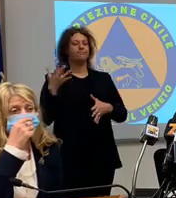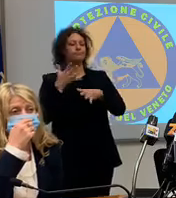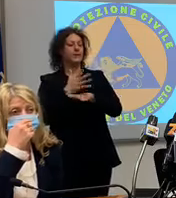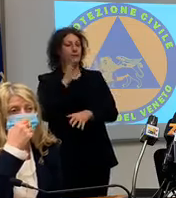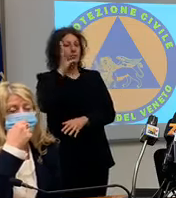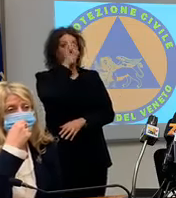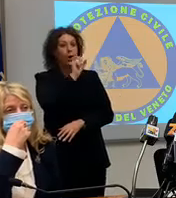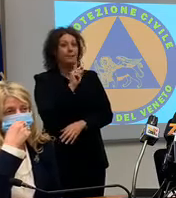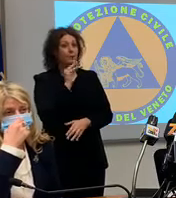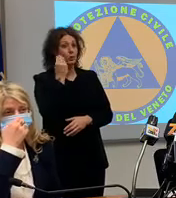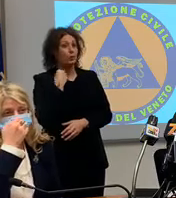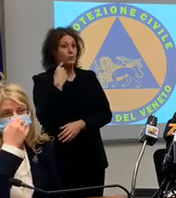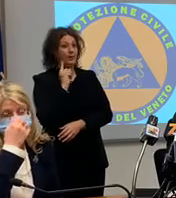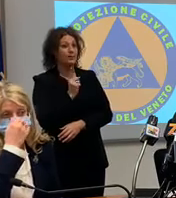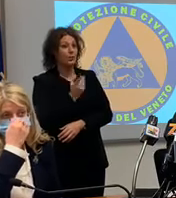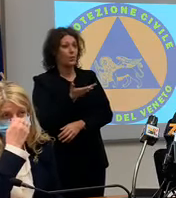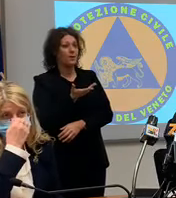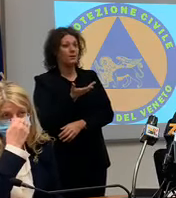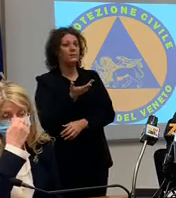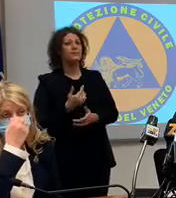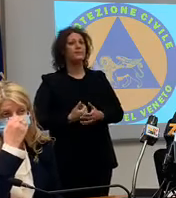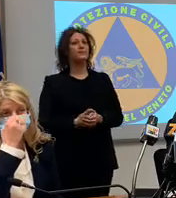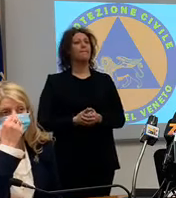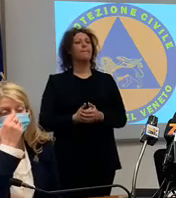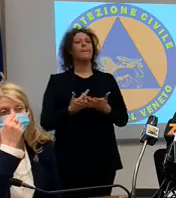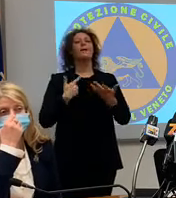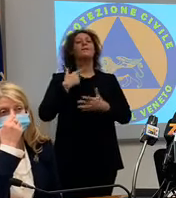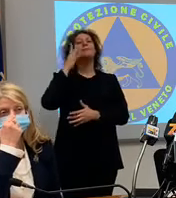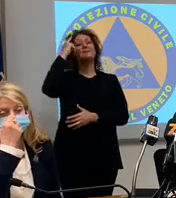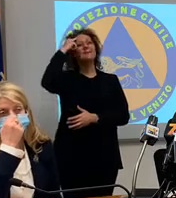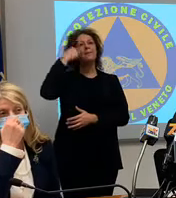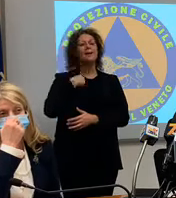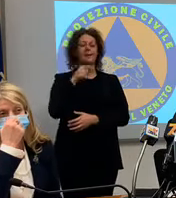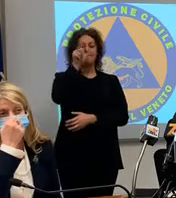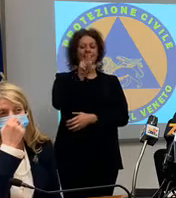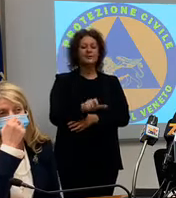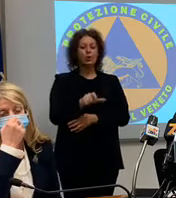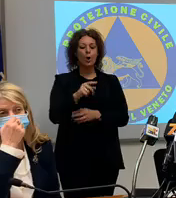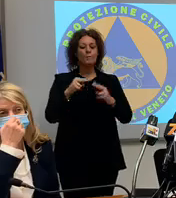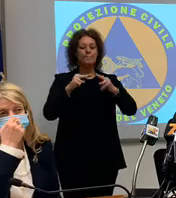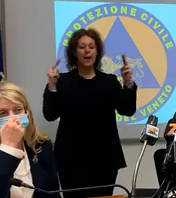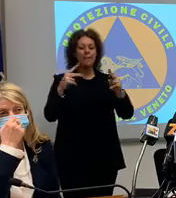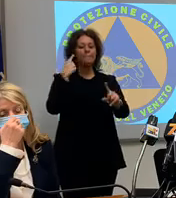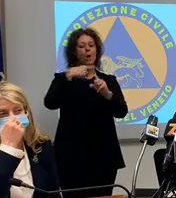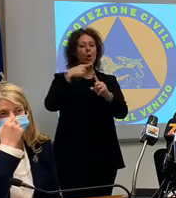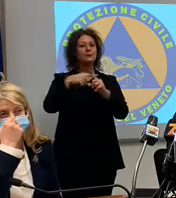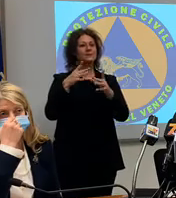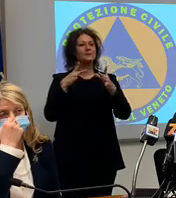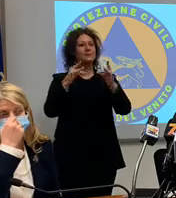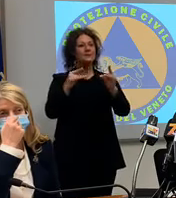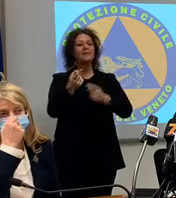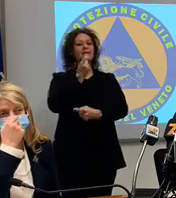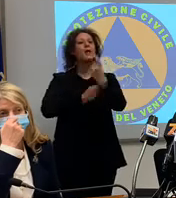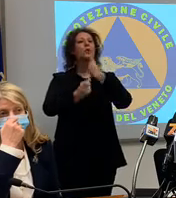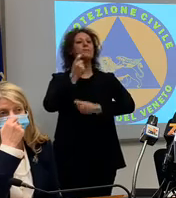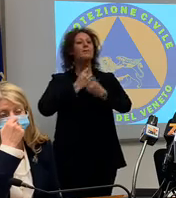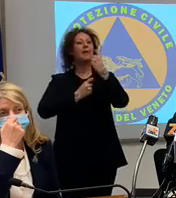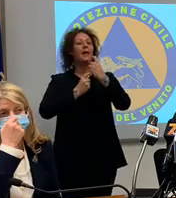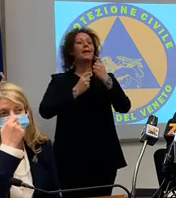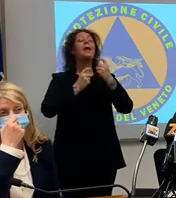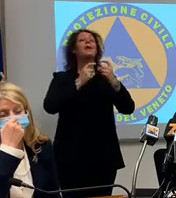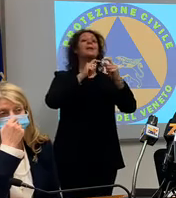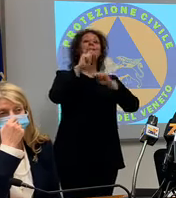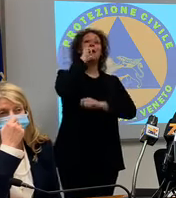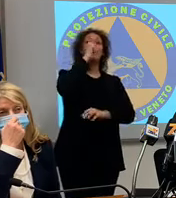Ecco la domanda è capire il dato dei positivi se arriva da entrambe le metodiche Cioè dai molecolari E dai rapidi